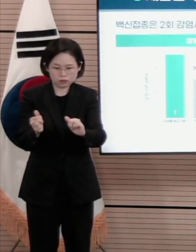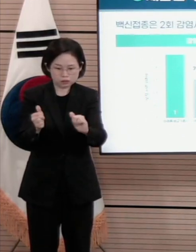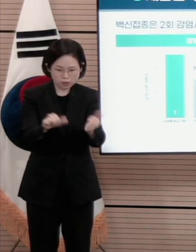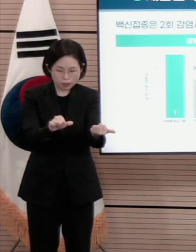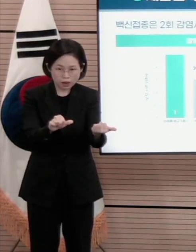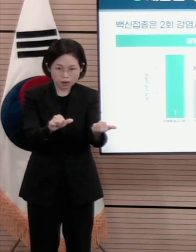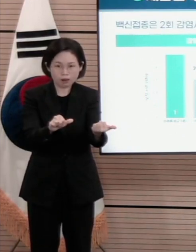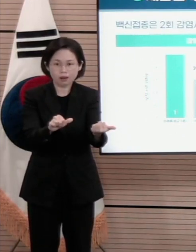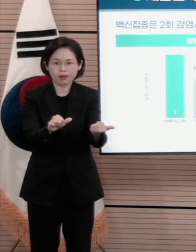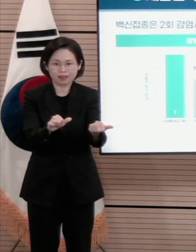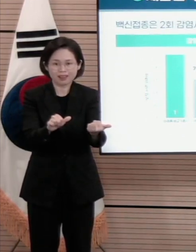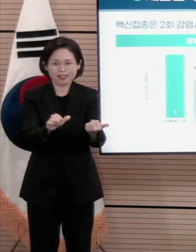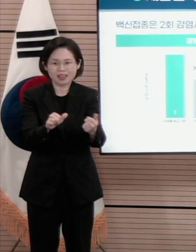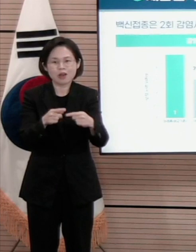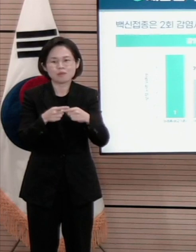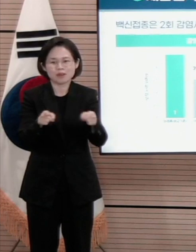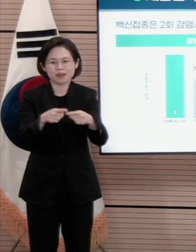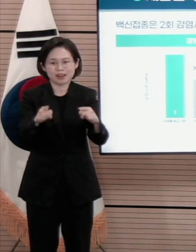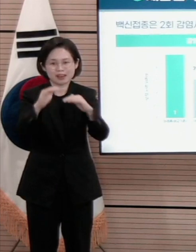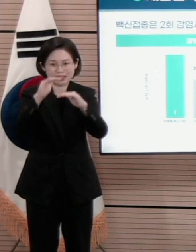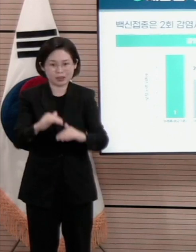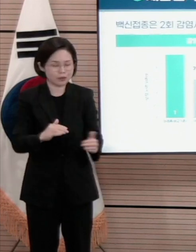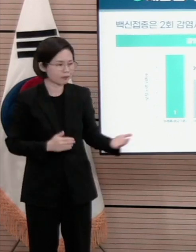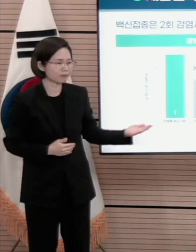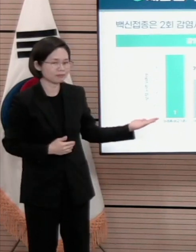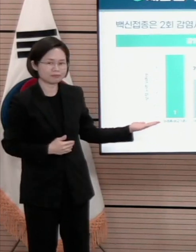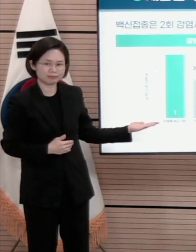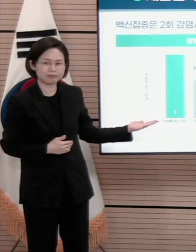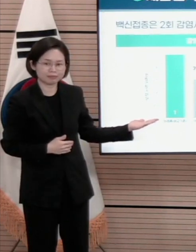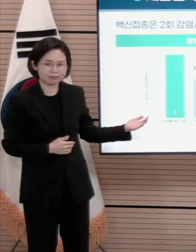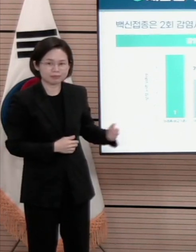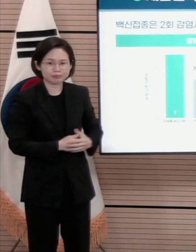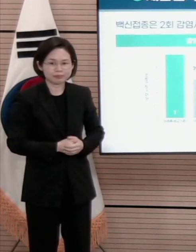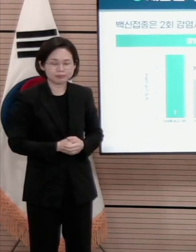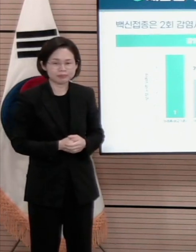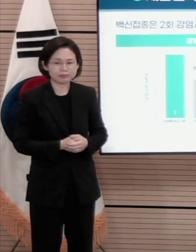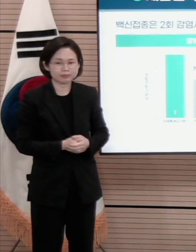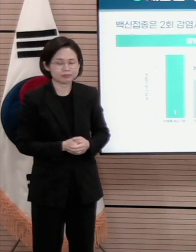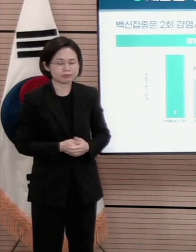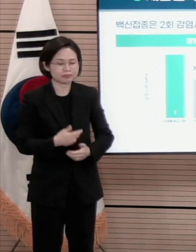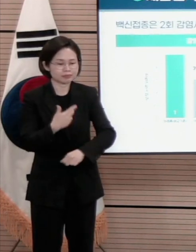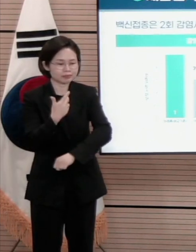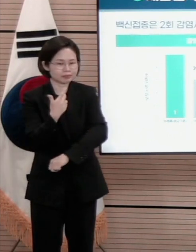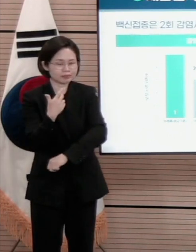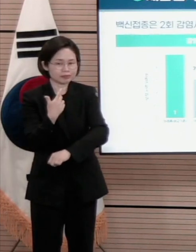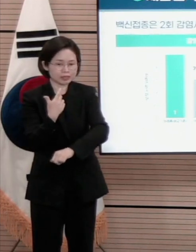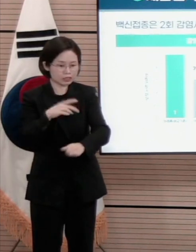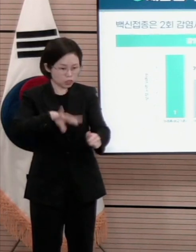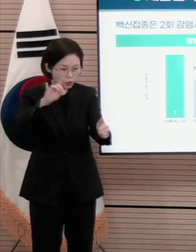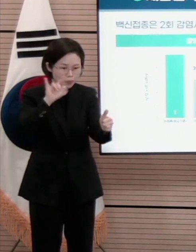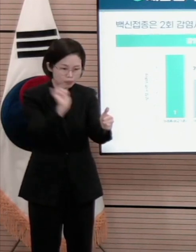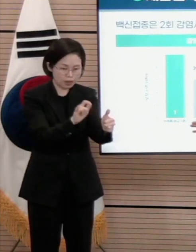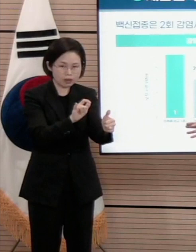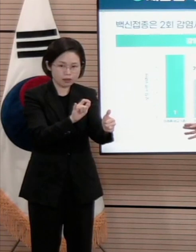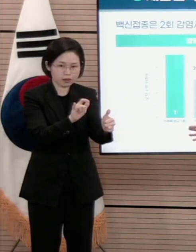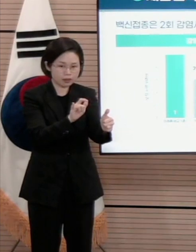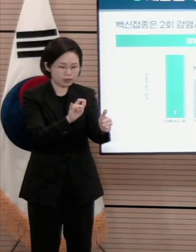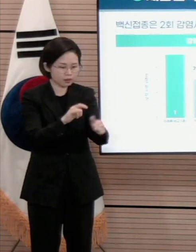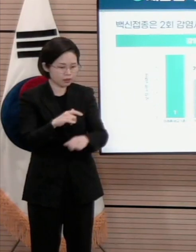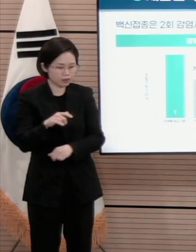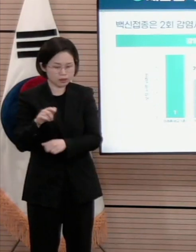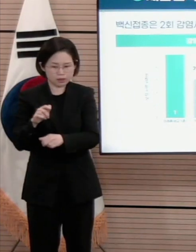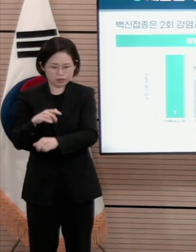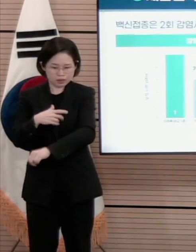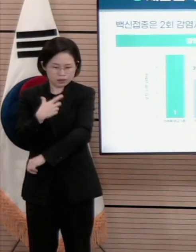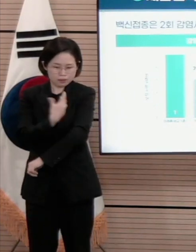미치는 영향을 평가한 자료가 되겠습니다. 1차 감염에서 미접종 비교해서